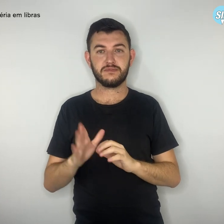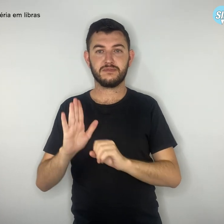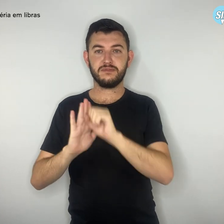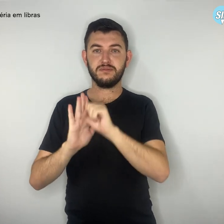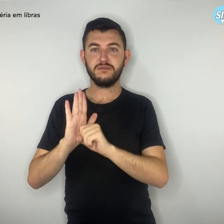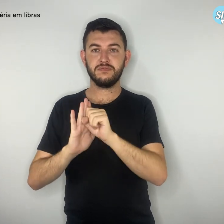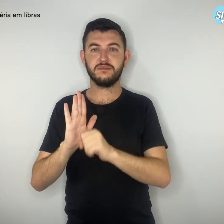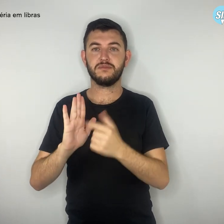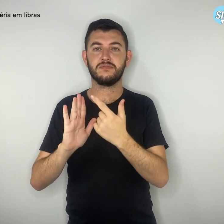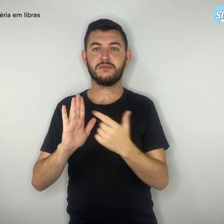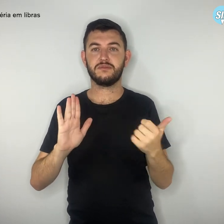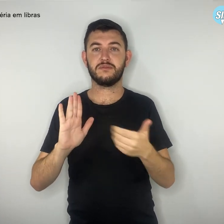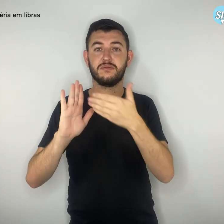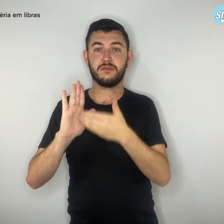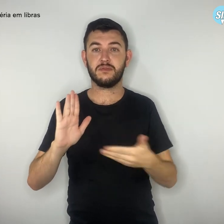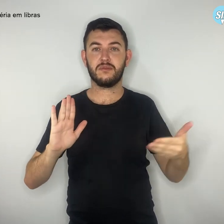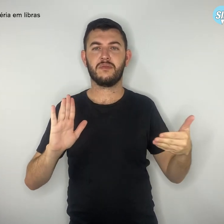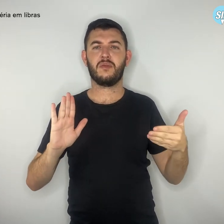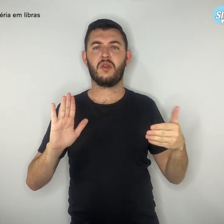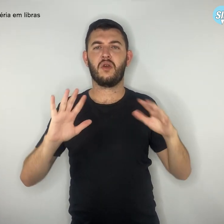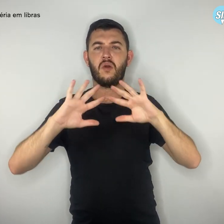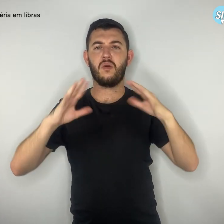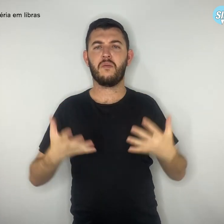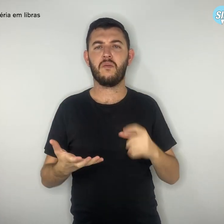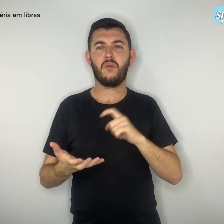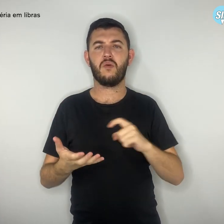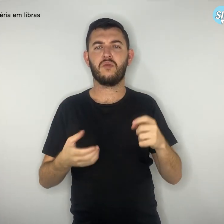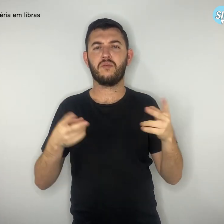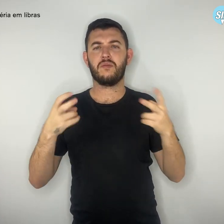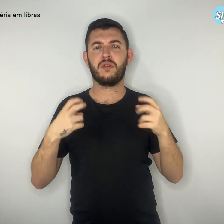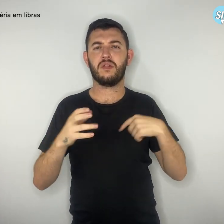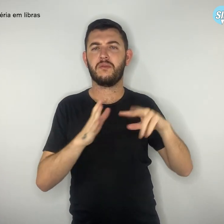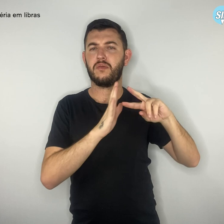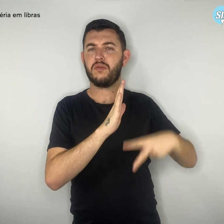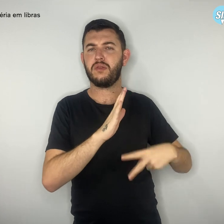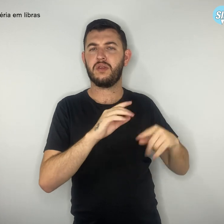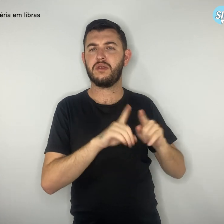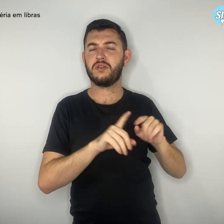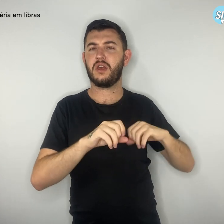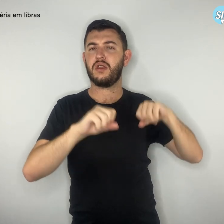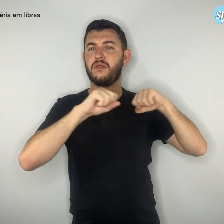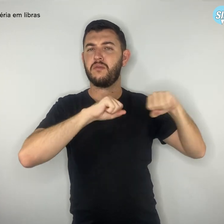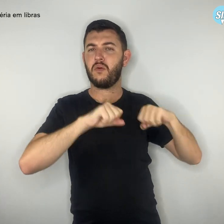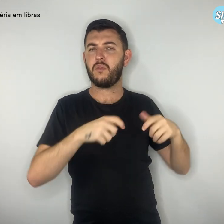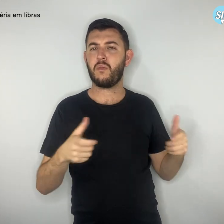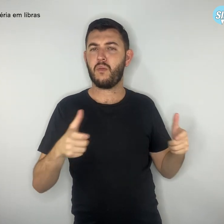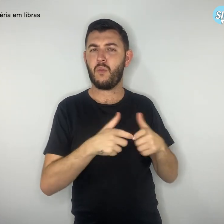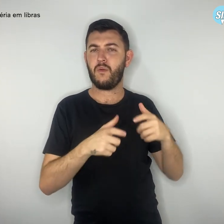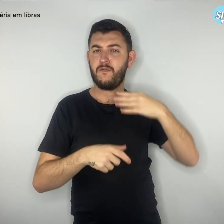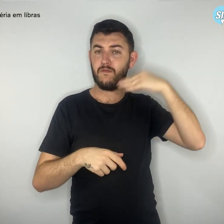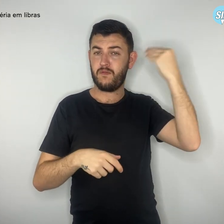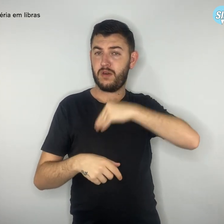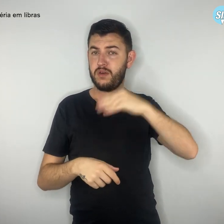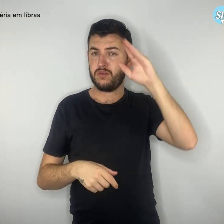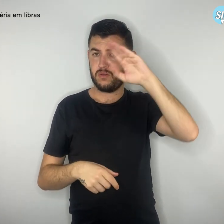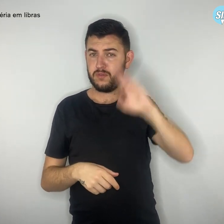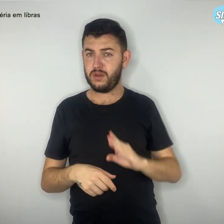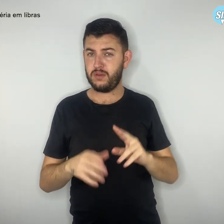para o início do século XXI, onde o mundo viu o enfraquecimento dos sindicatos. Aqui no Brasil,